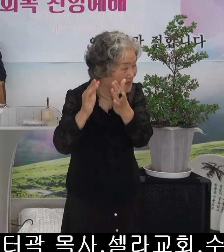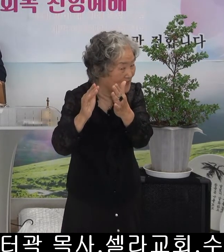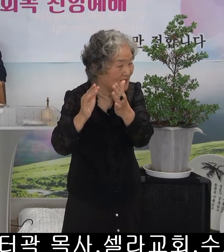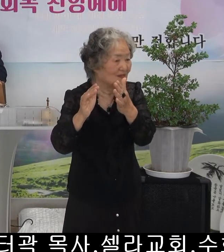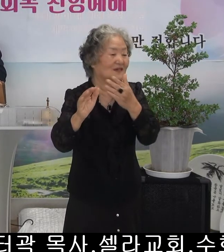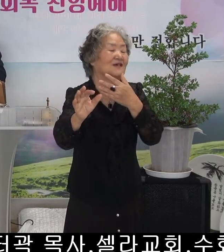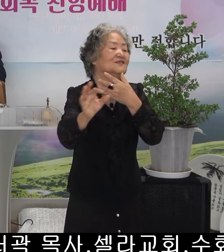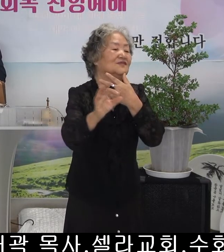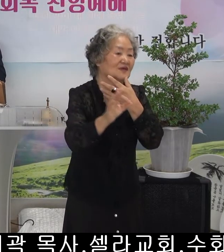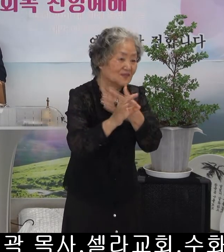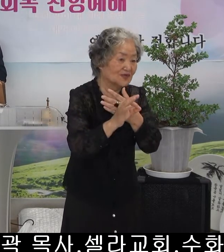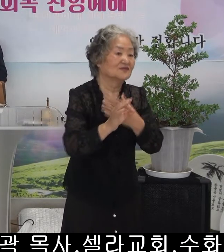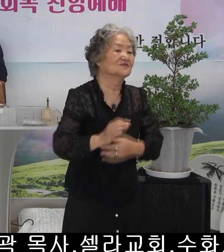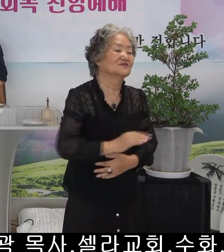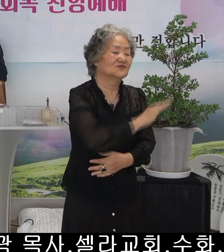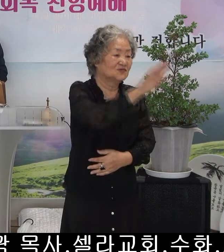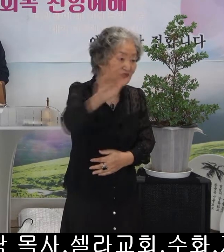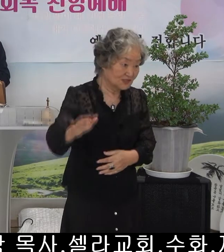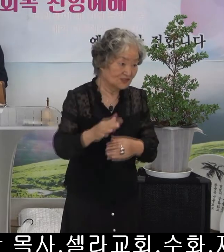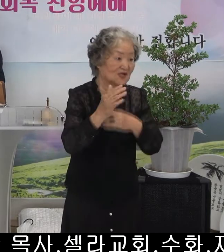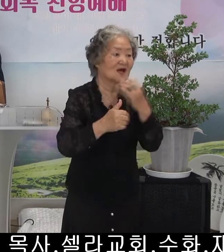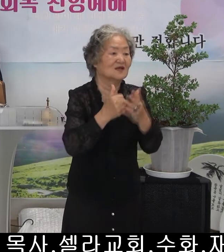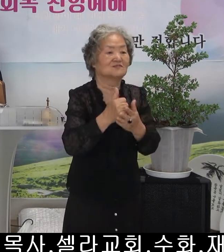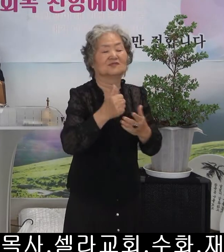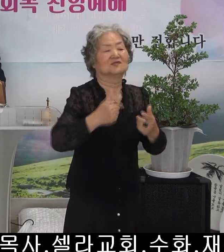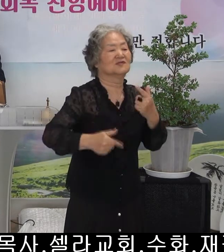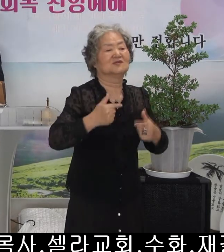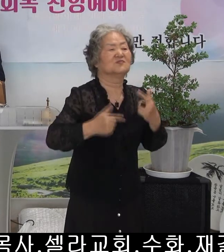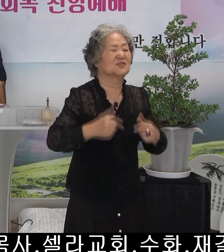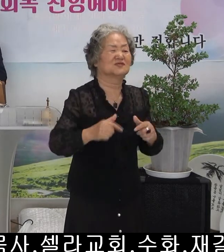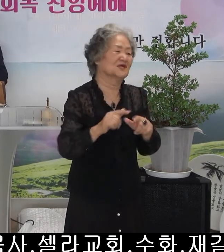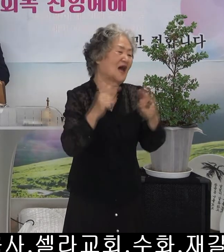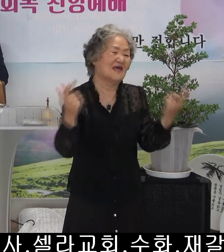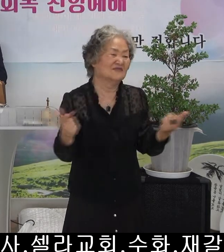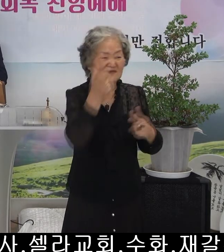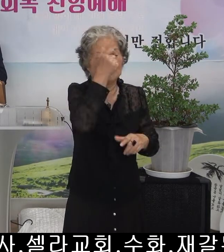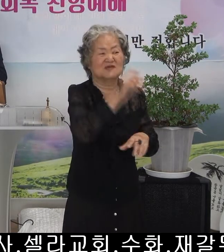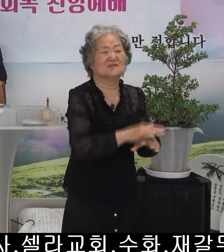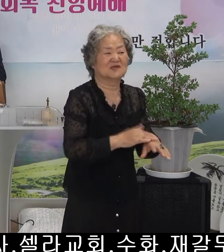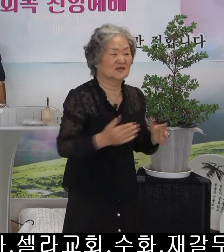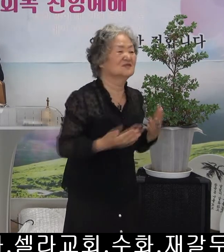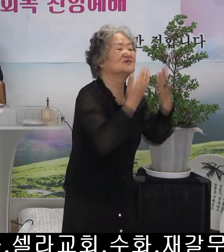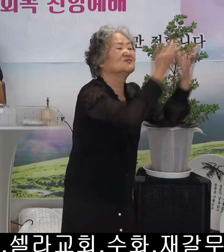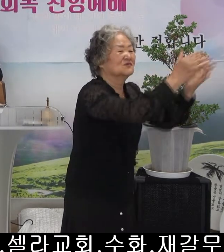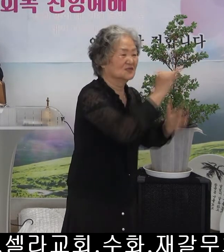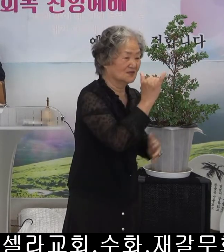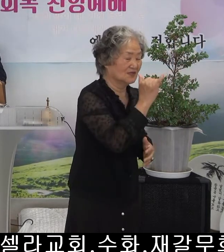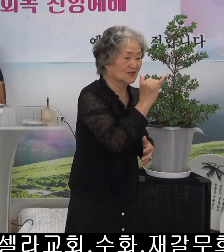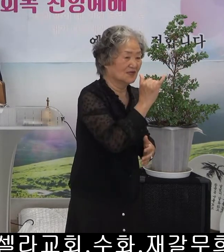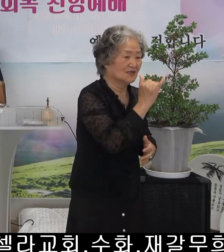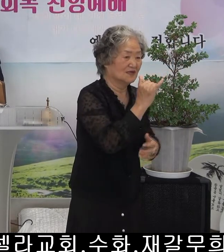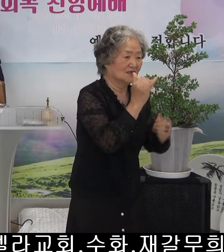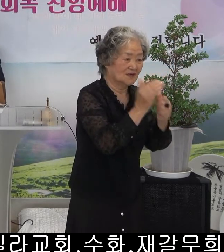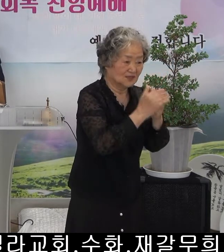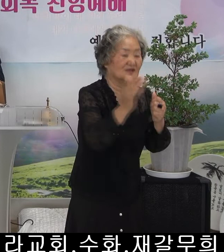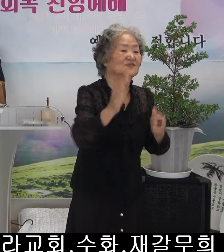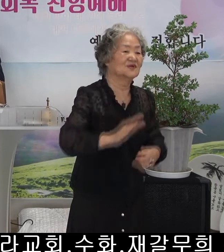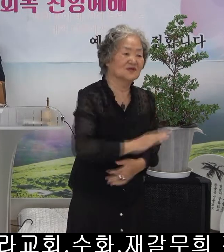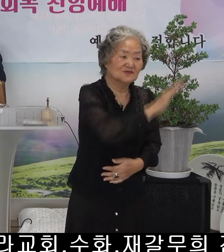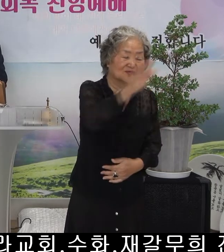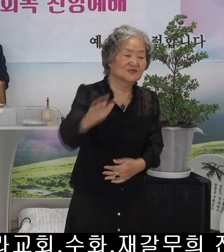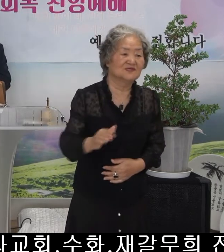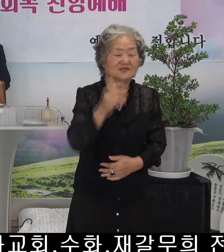한다면 우리는 하나님이 기뻐하시지 않는 예배를 드린다라는 것입니다. 그래서 우리는 예배에 초점을